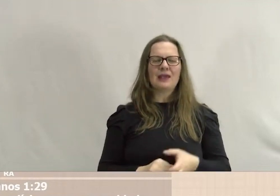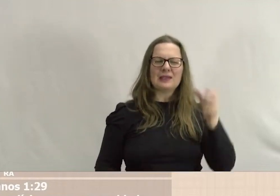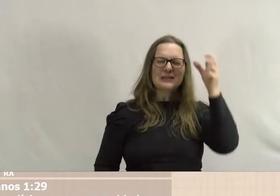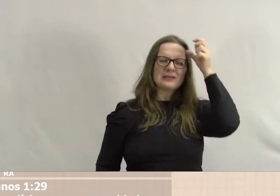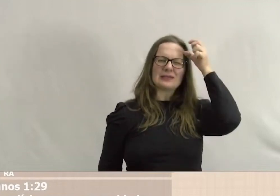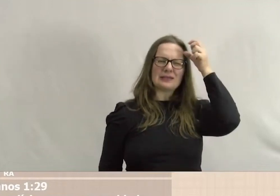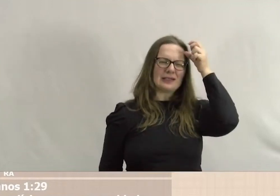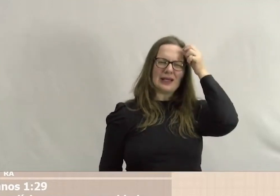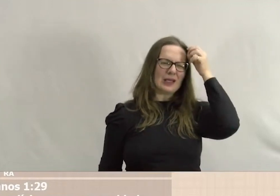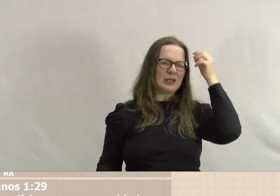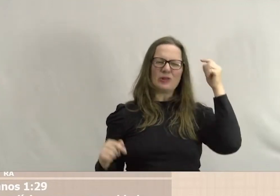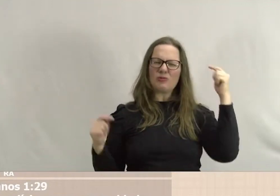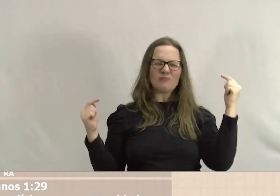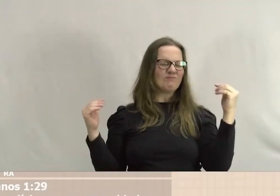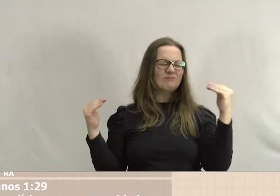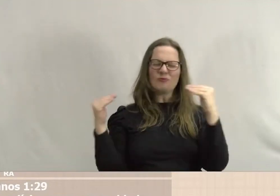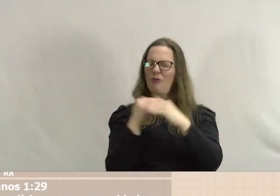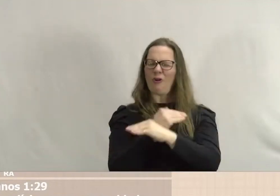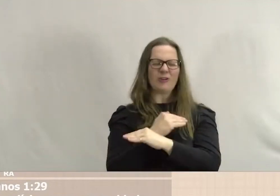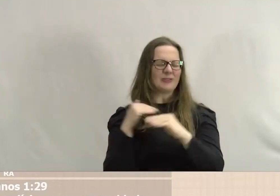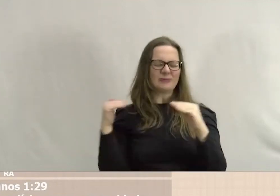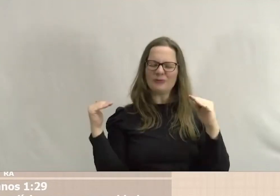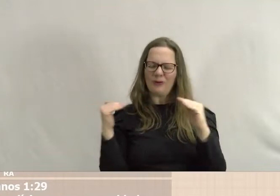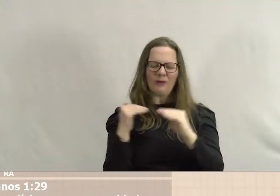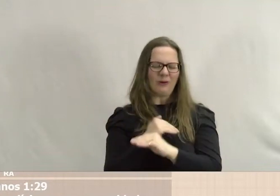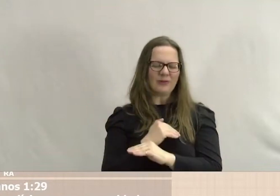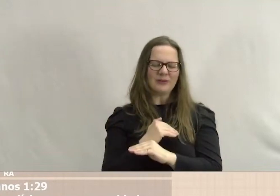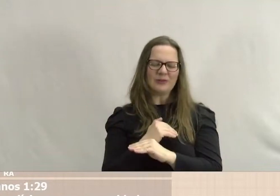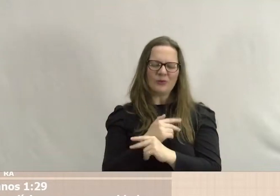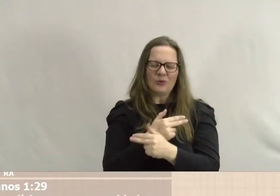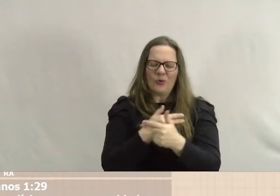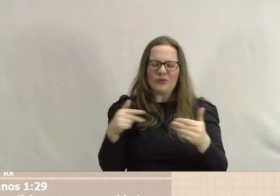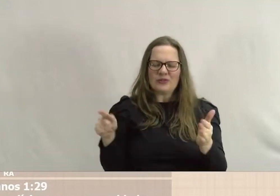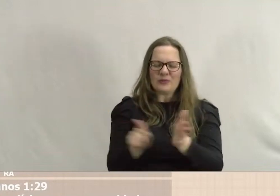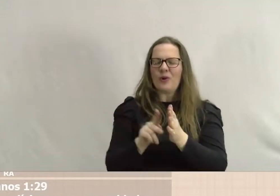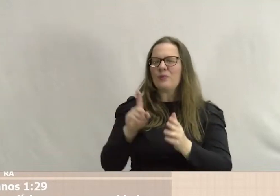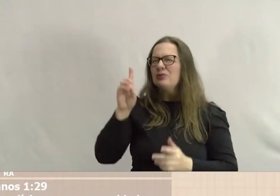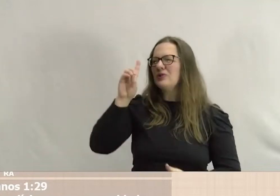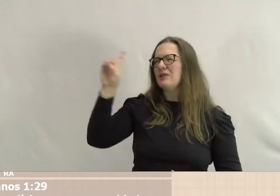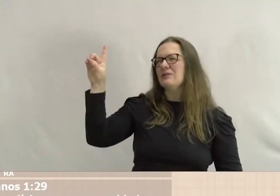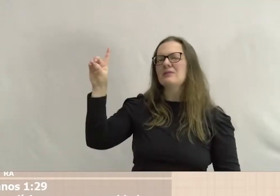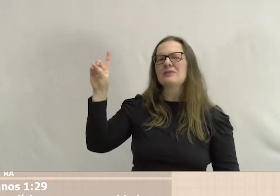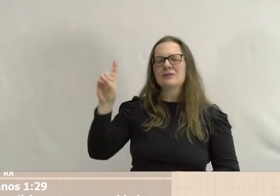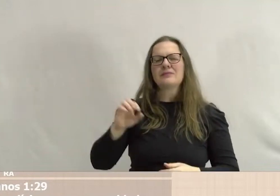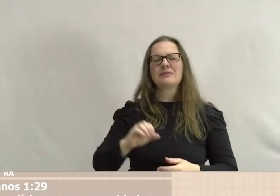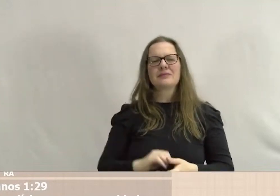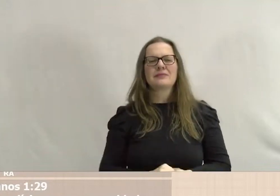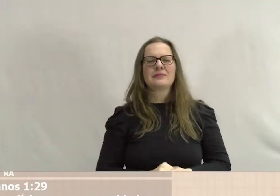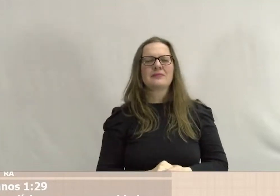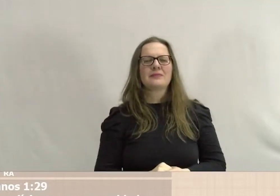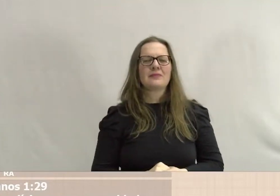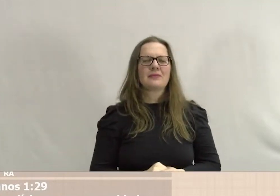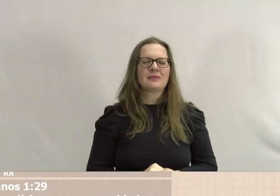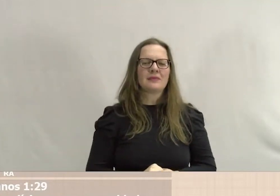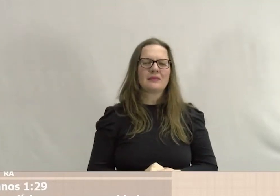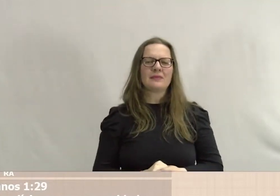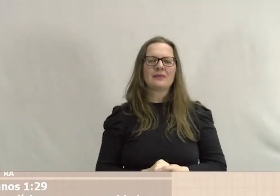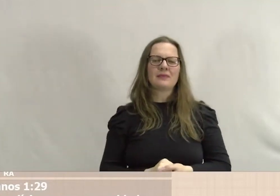aquilo. Todo tipo de dolo é má fé.